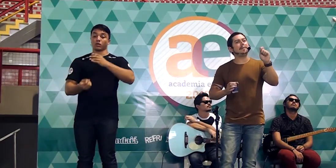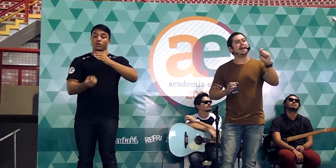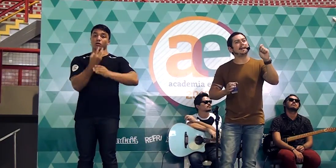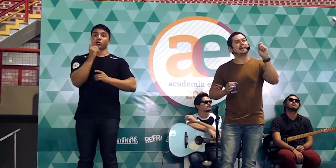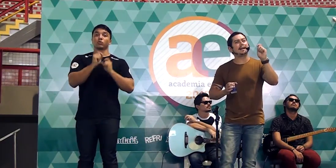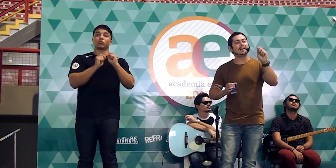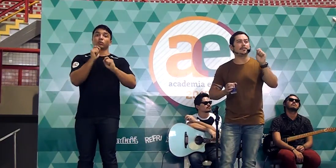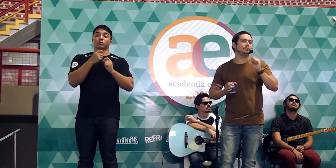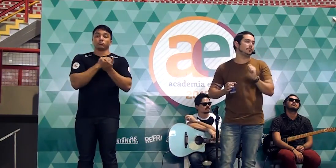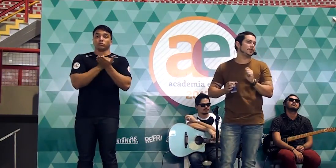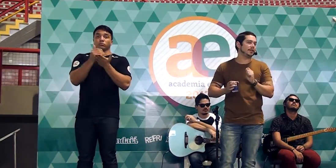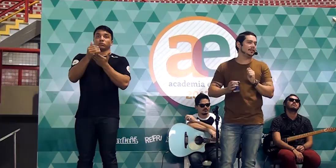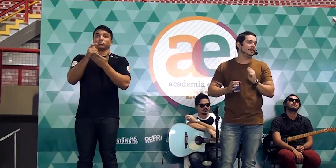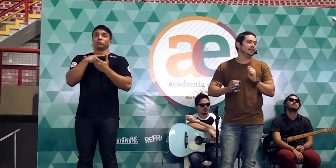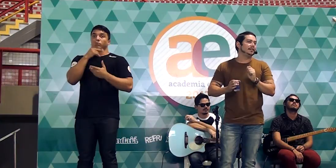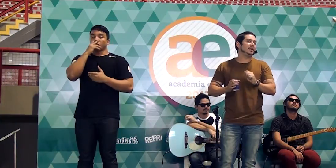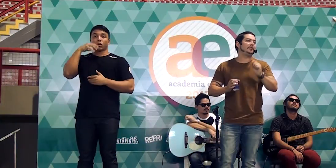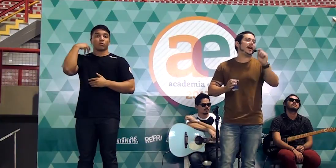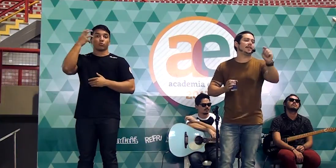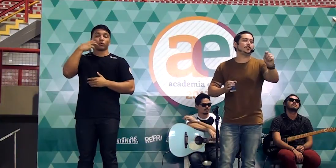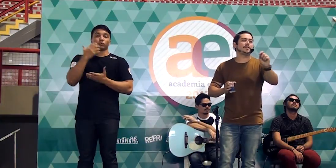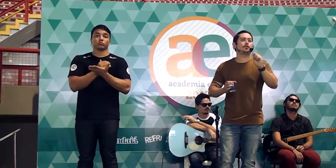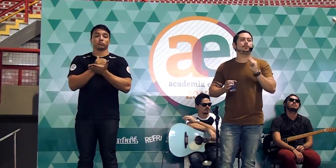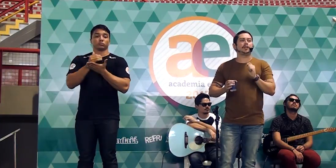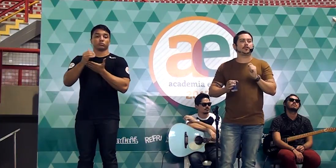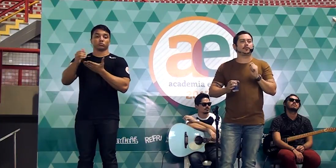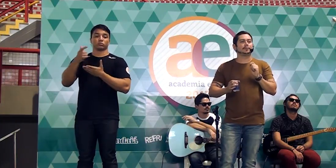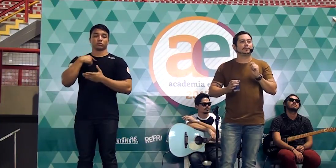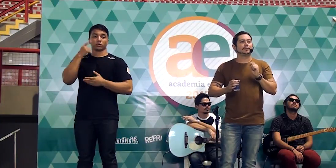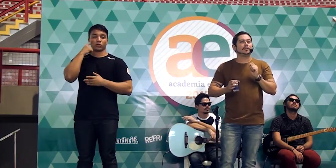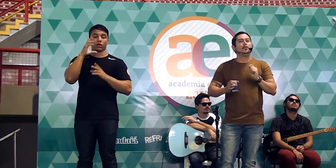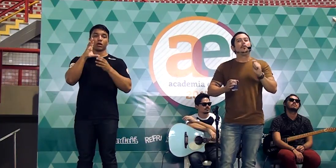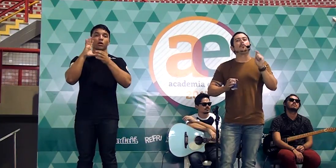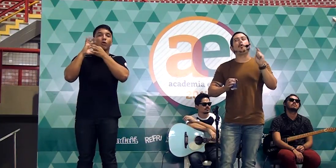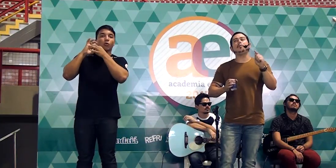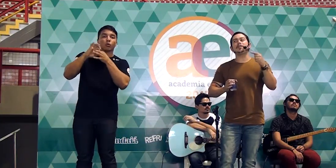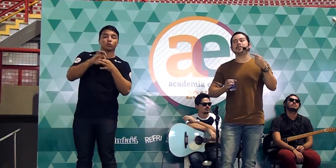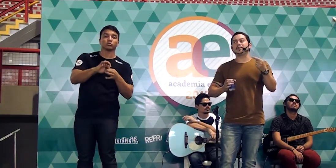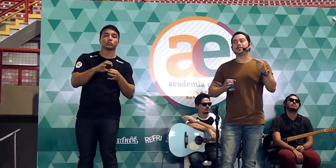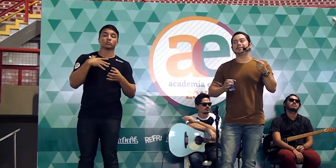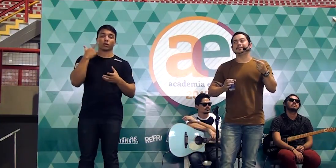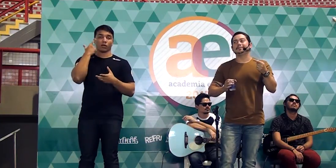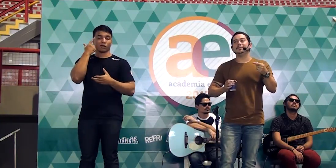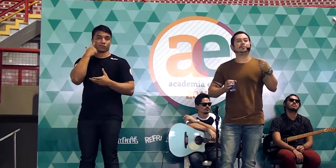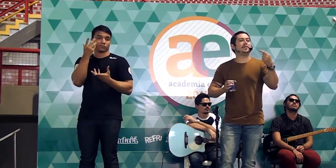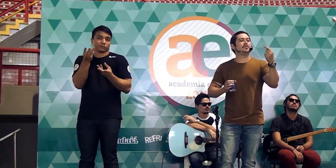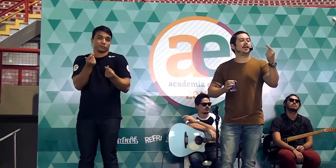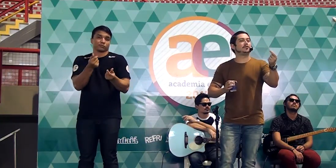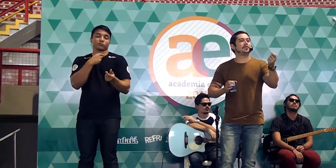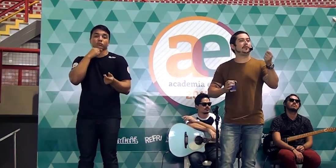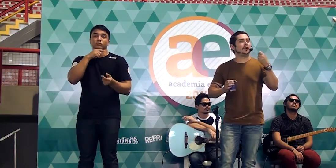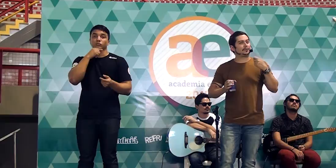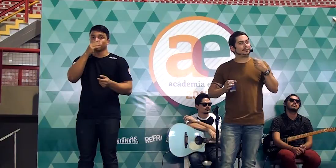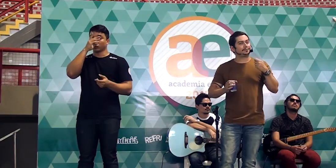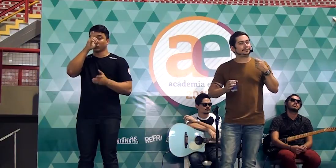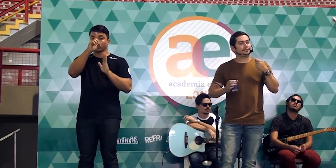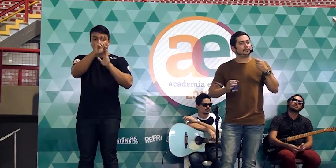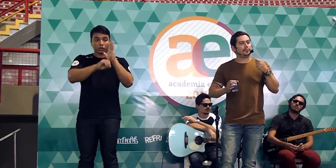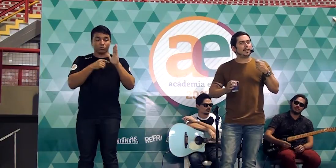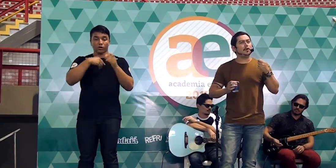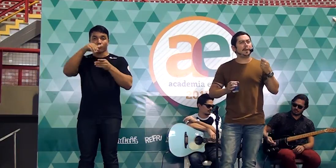uma primeira grande música que fala sobre esse contexto. Como a gente não teve direito de